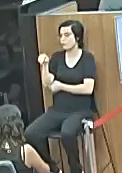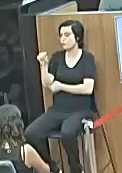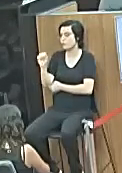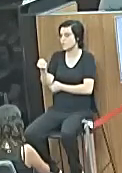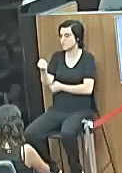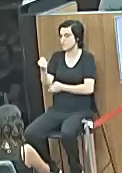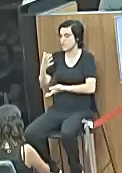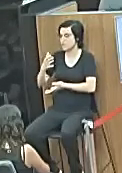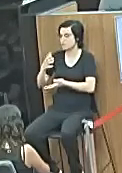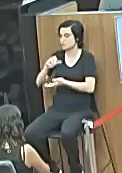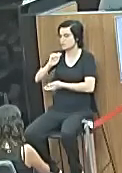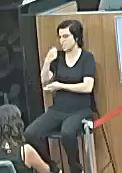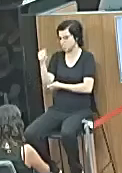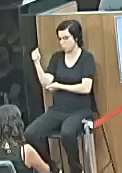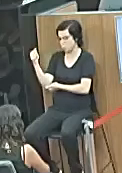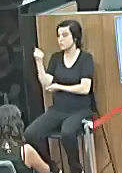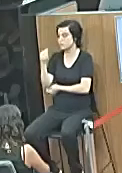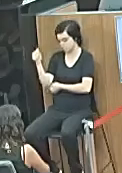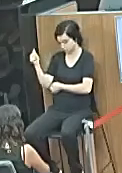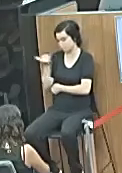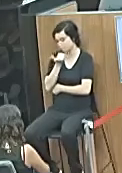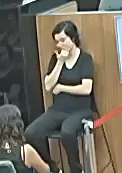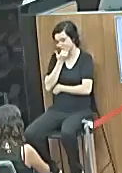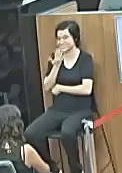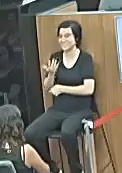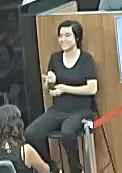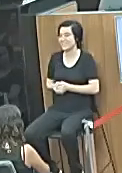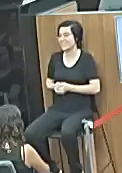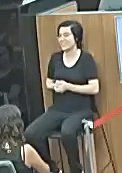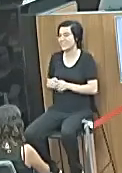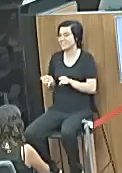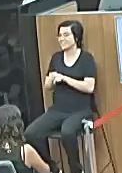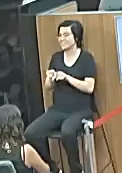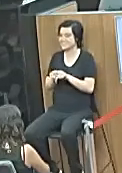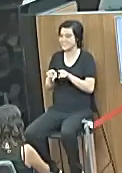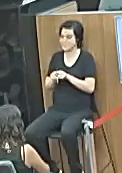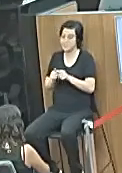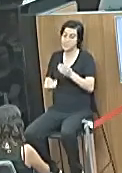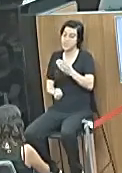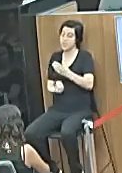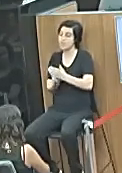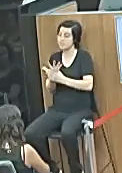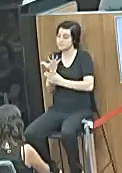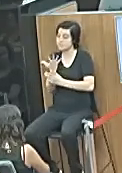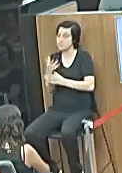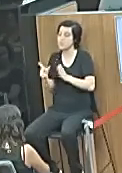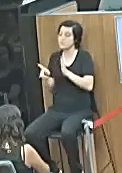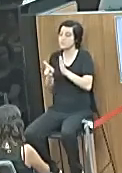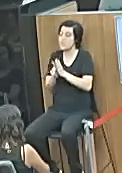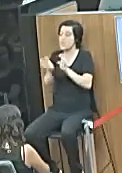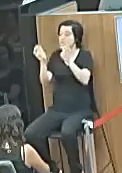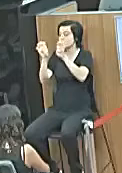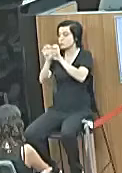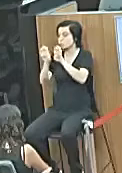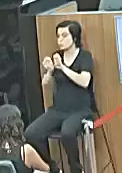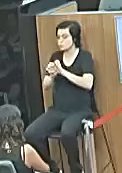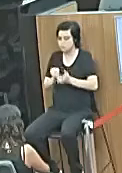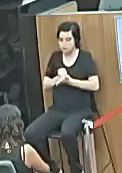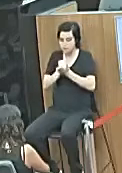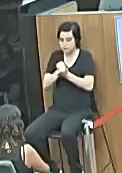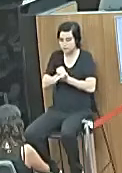lindeiros visando a sua regularização ea criação de estruturas de apoio